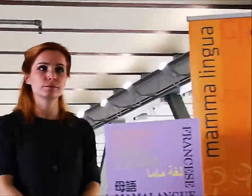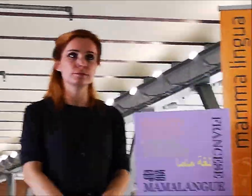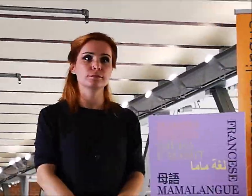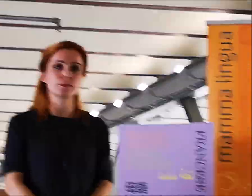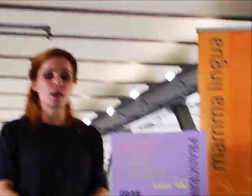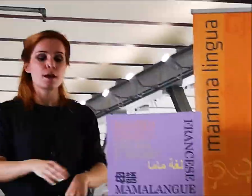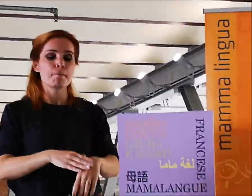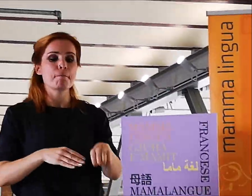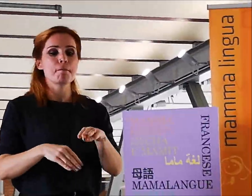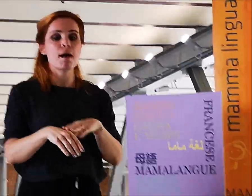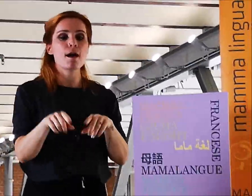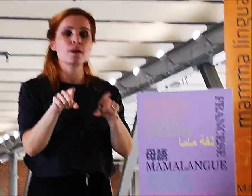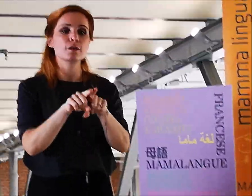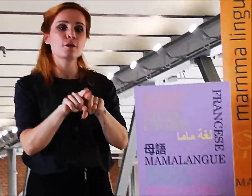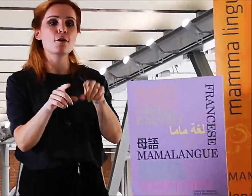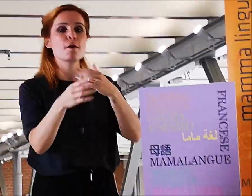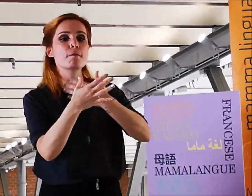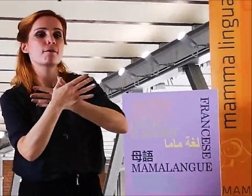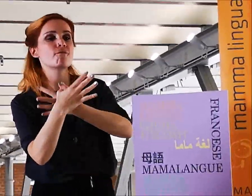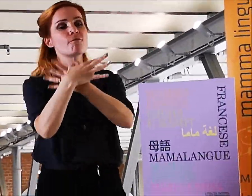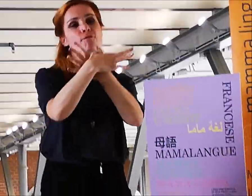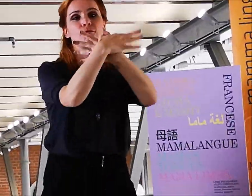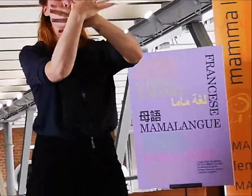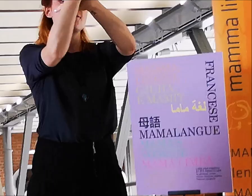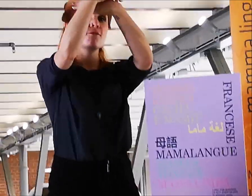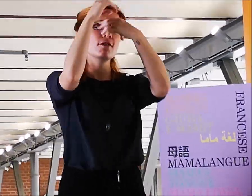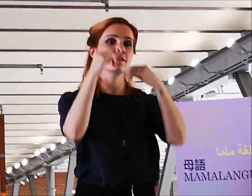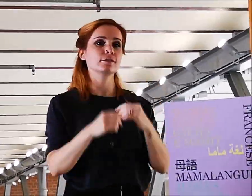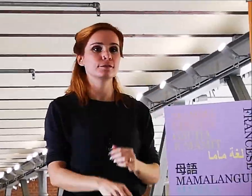ma le sue mani sono farfalle che danzano nell'aria.